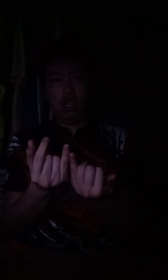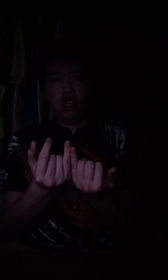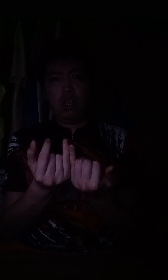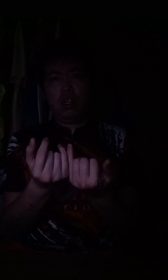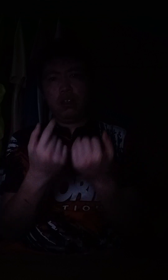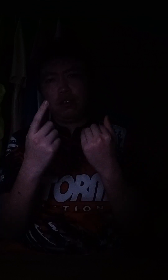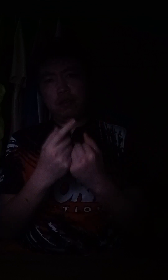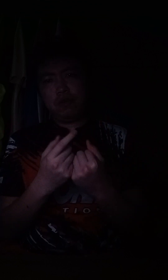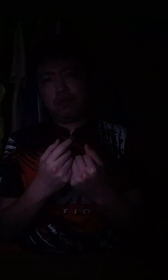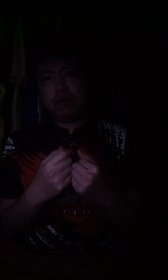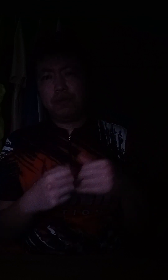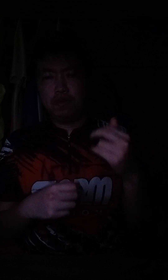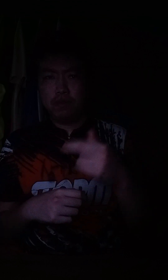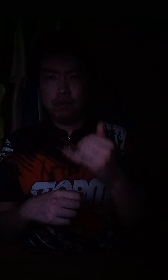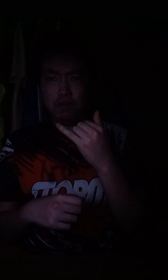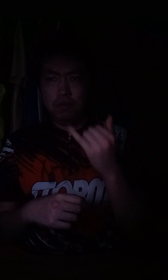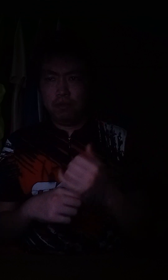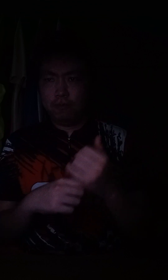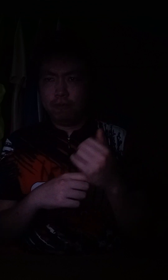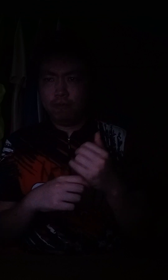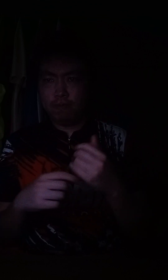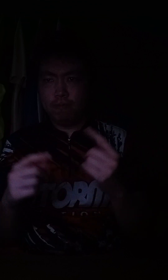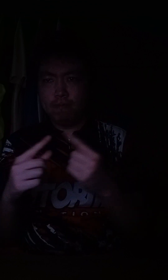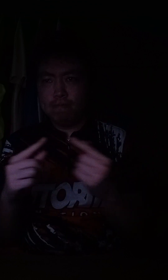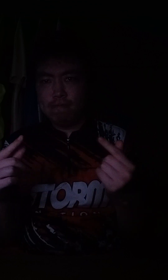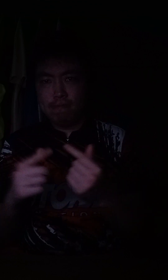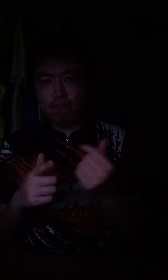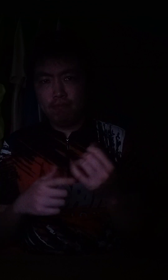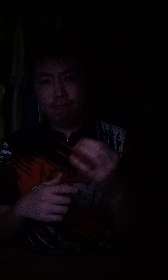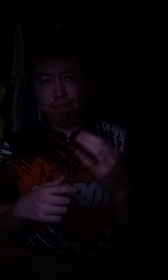저는 이제 현한테 있으니까 이제